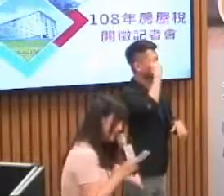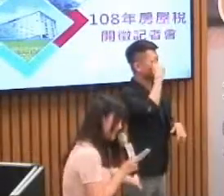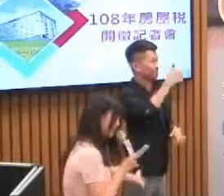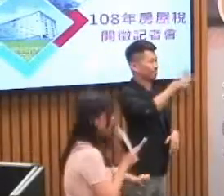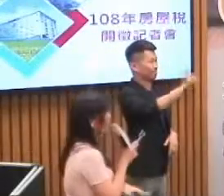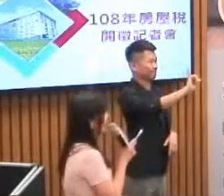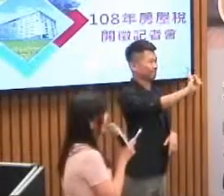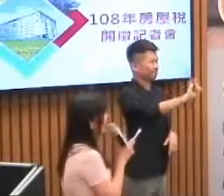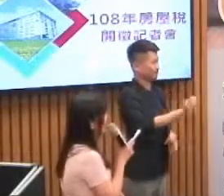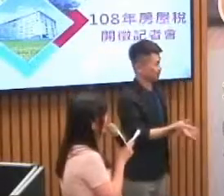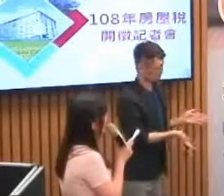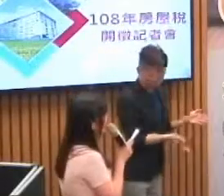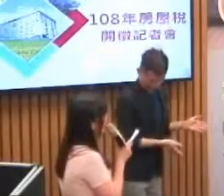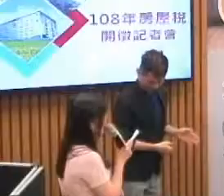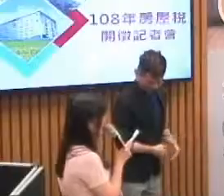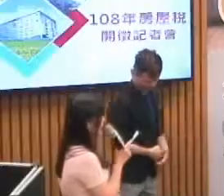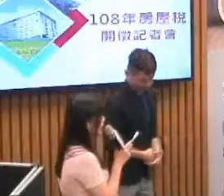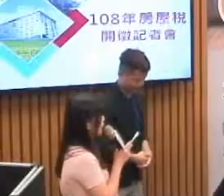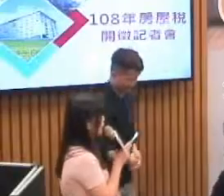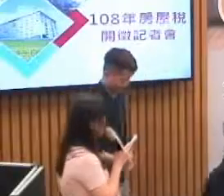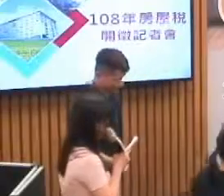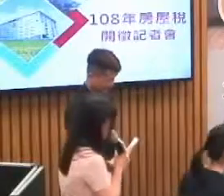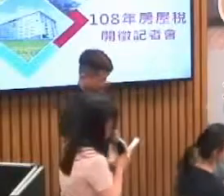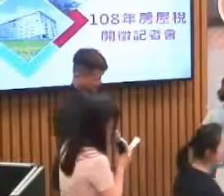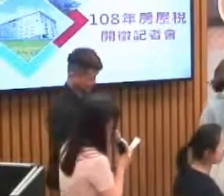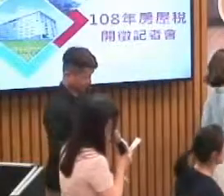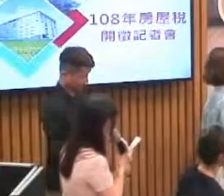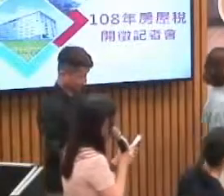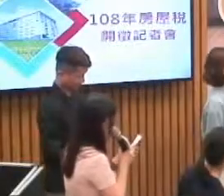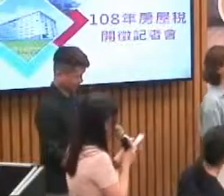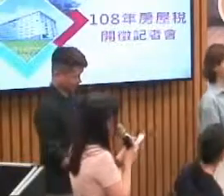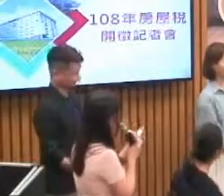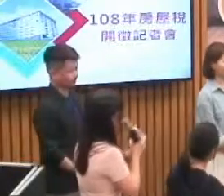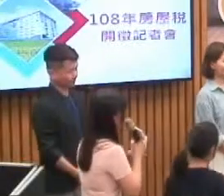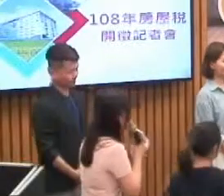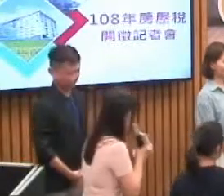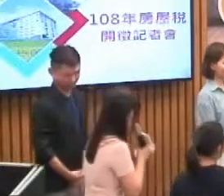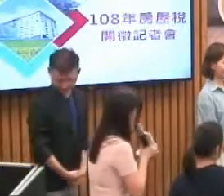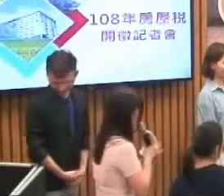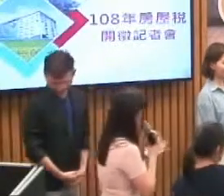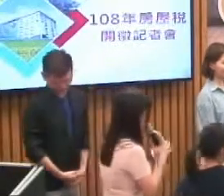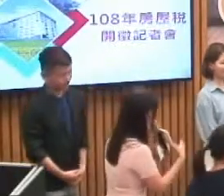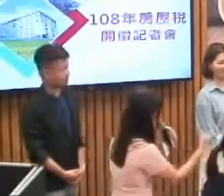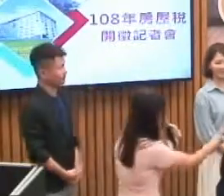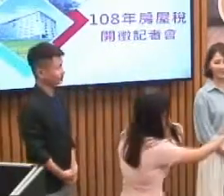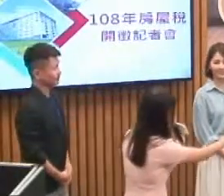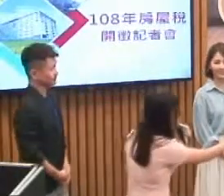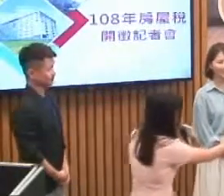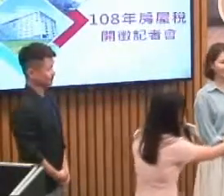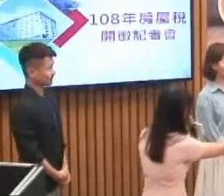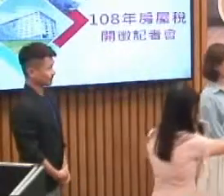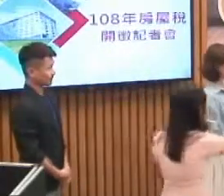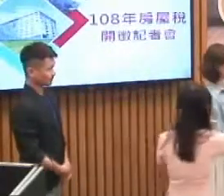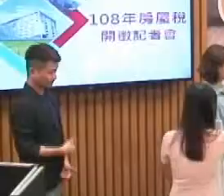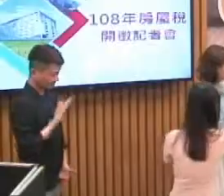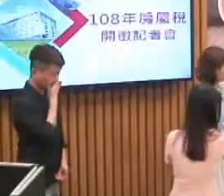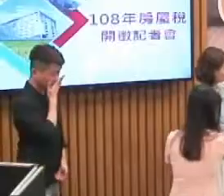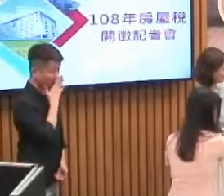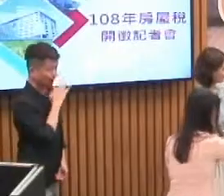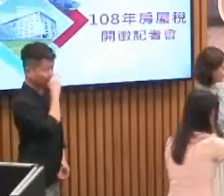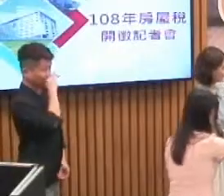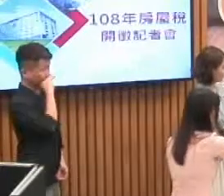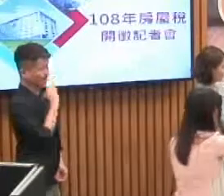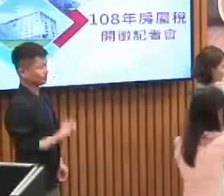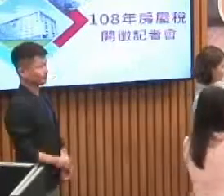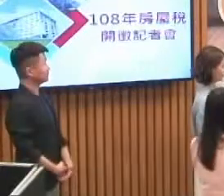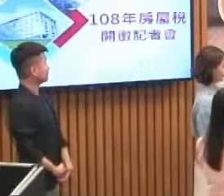颖。有请我们各位长官贵宾。那我们稍微调整一下下，我们请中间的长官，我们稍微像一个半